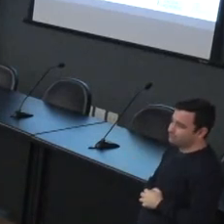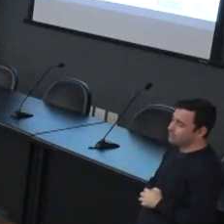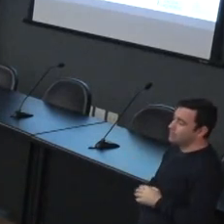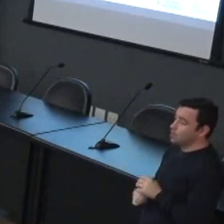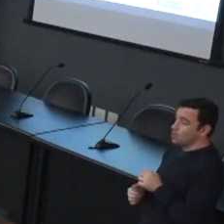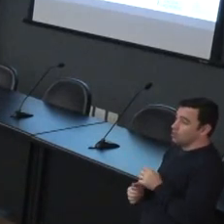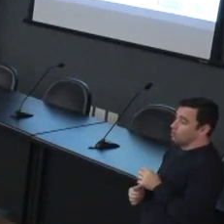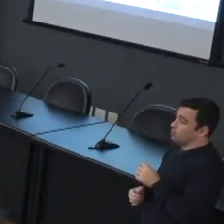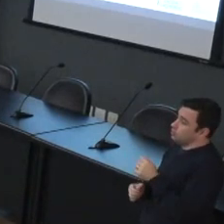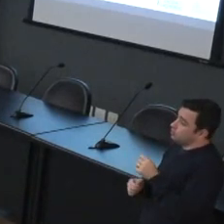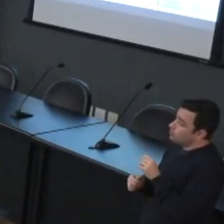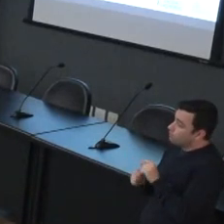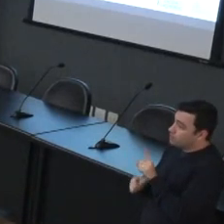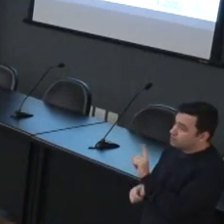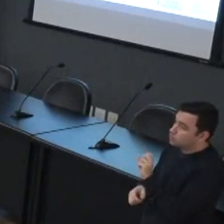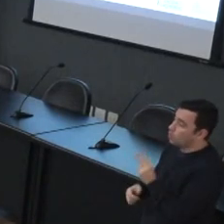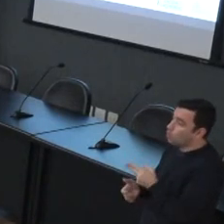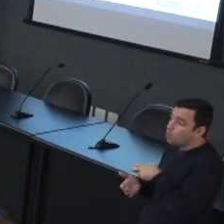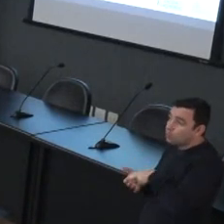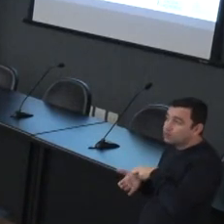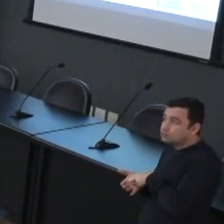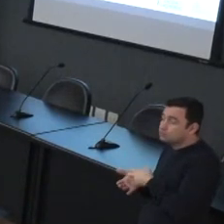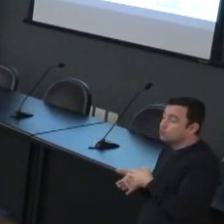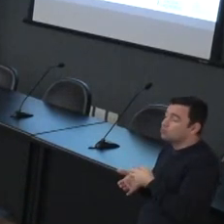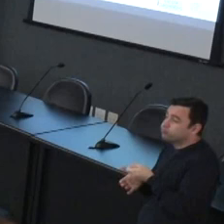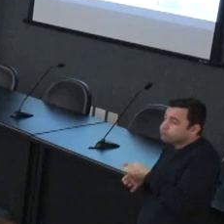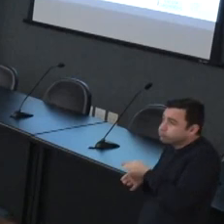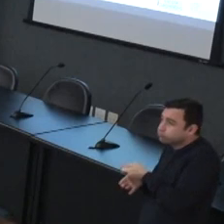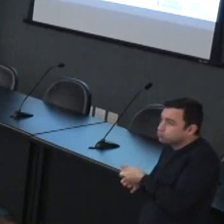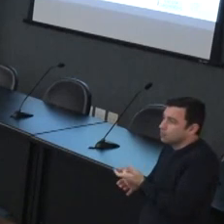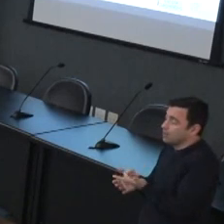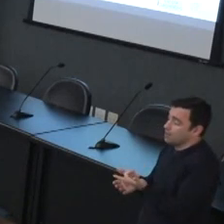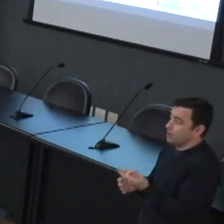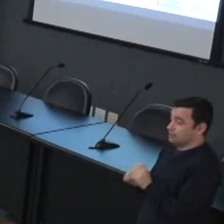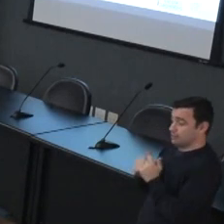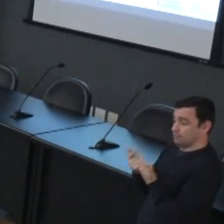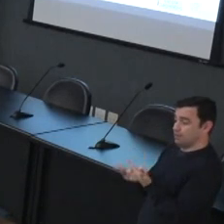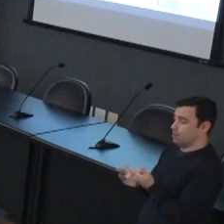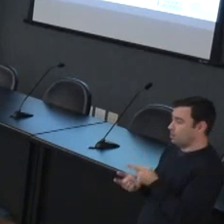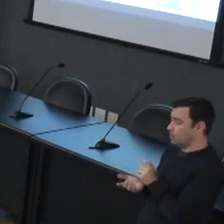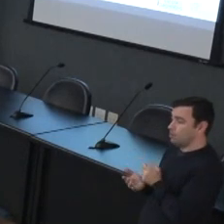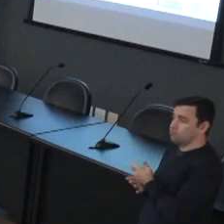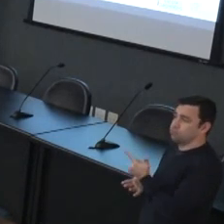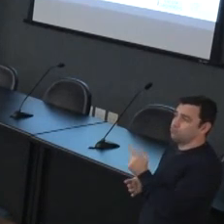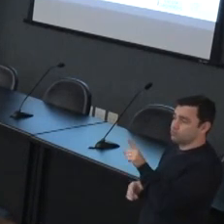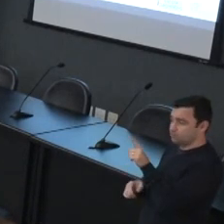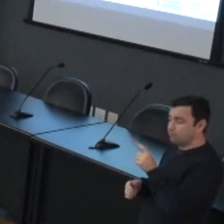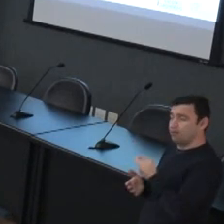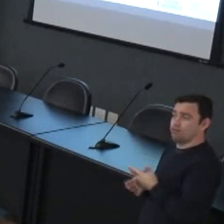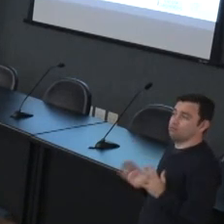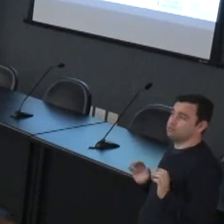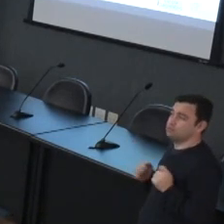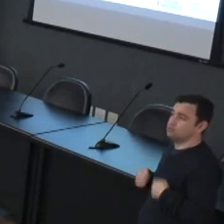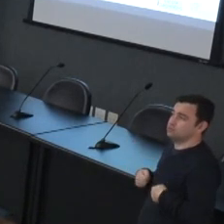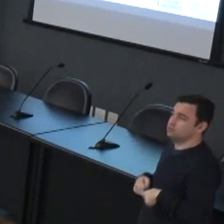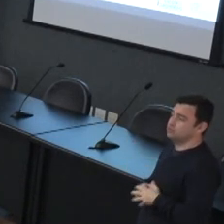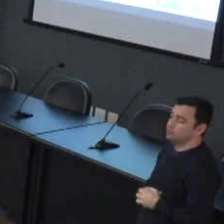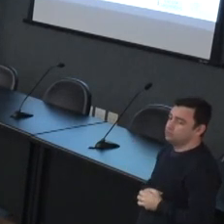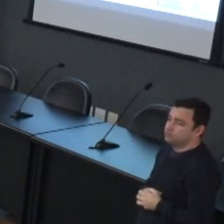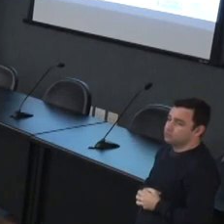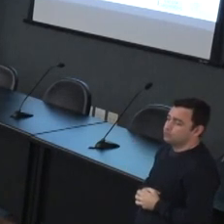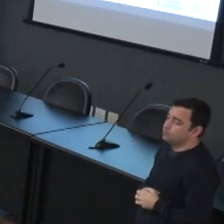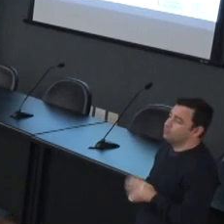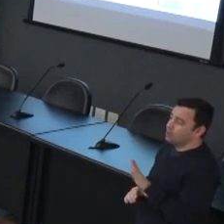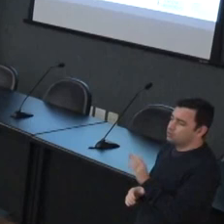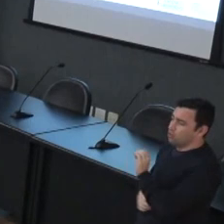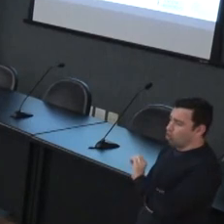a obrigação de fazer você causou o dano Assembleia bancou você paga entendeu no direito de regresso mas